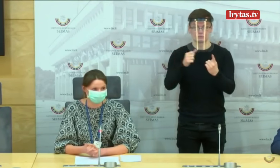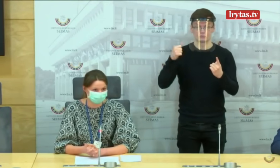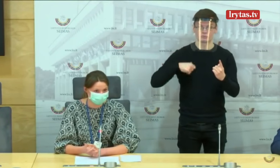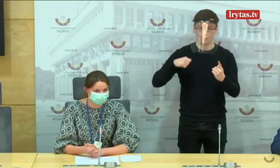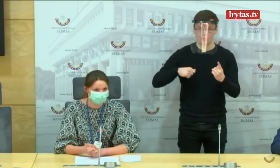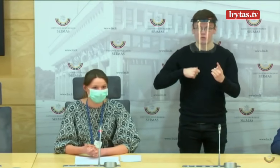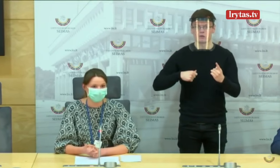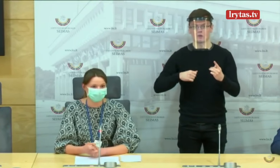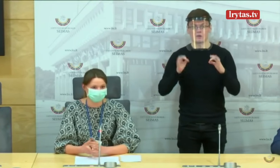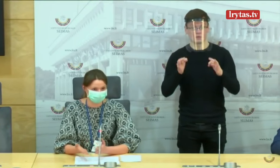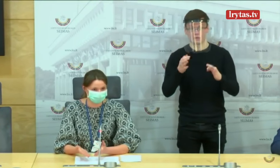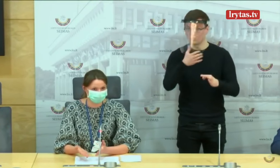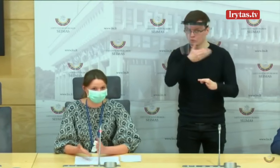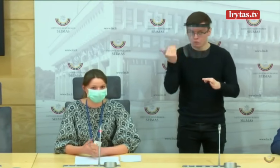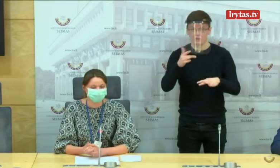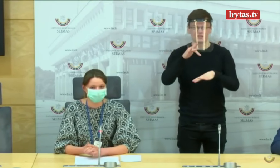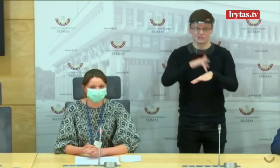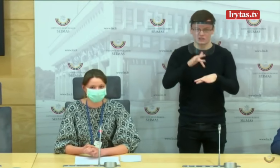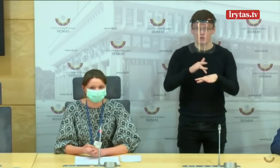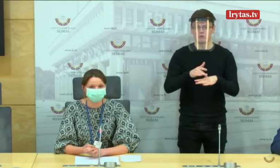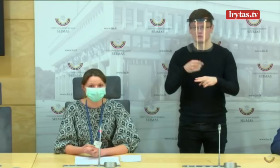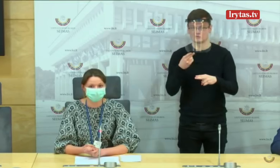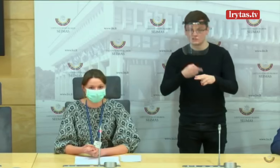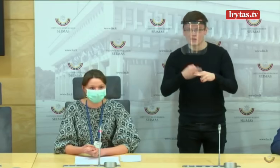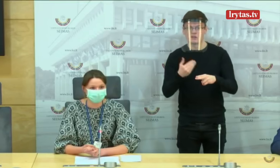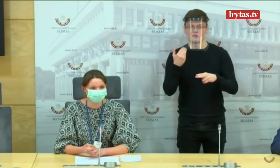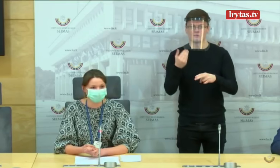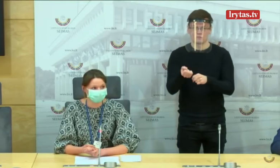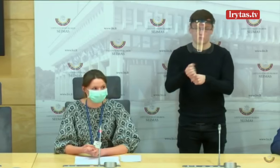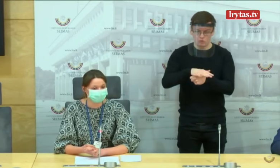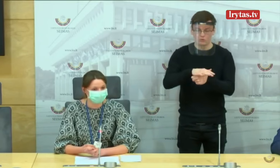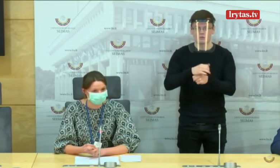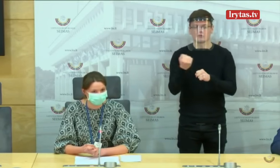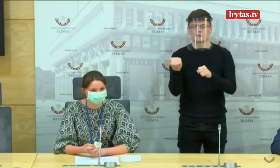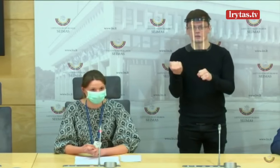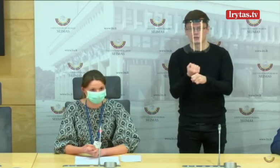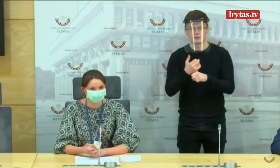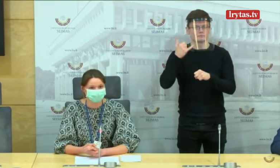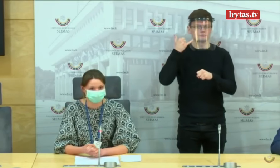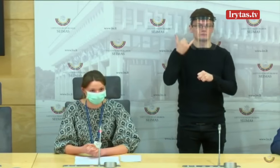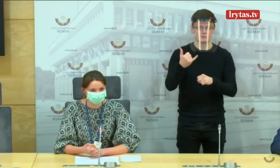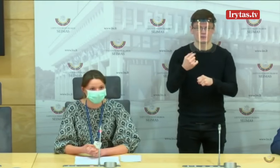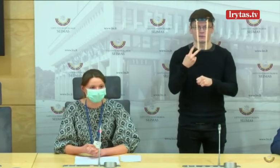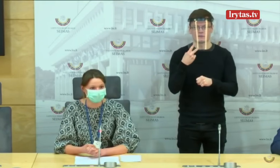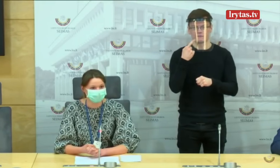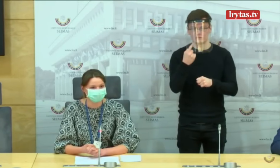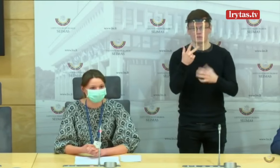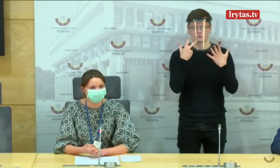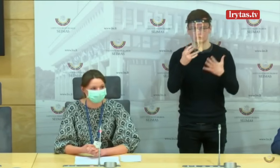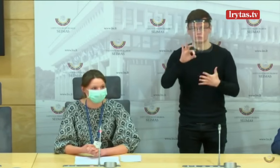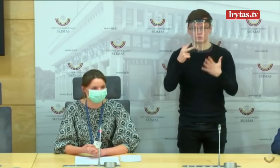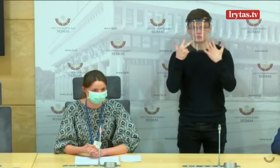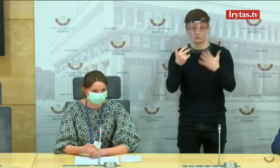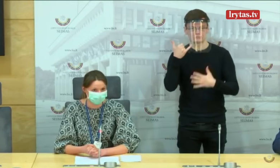išsivysto simptomai, būdingi koronavirusui, tada jie turėtų kreiptis numeriu 1808 ir jiems